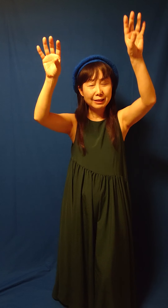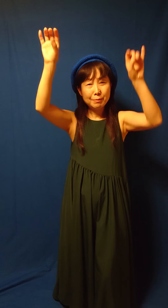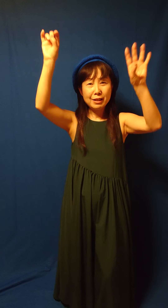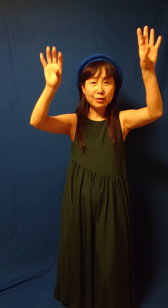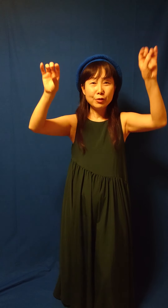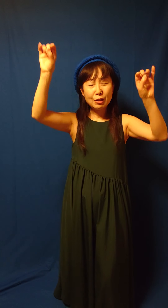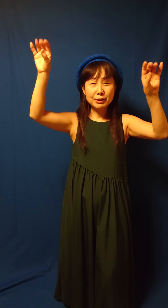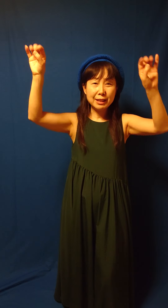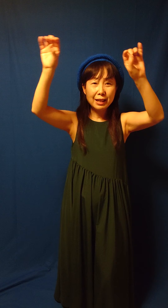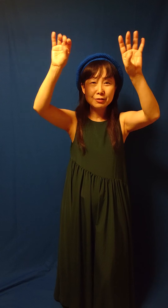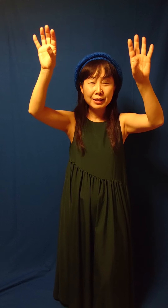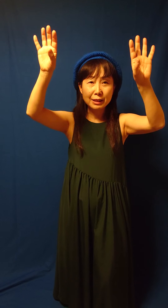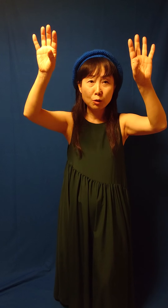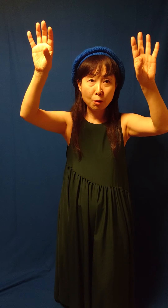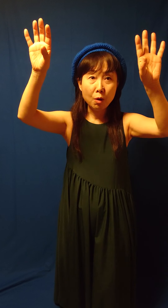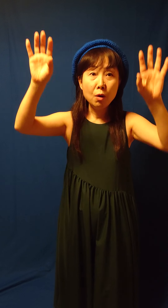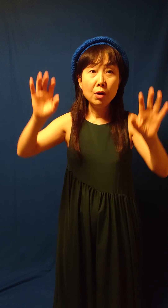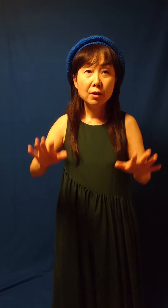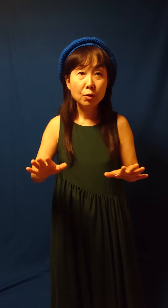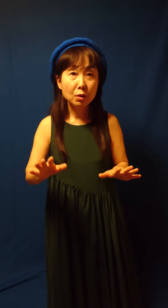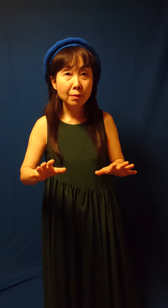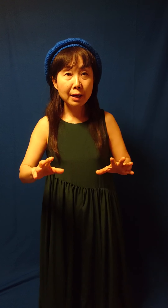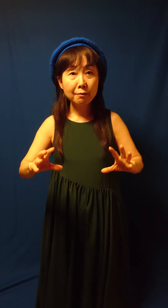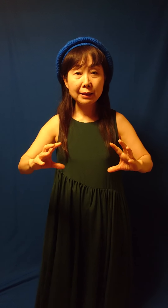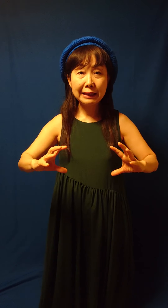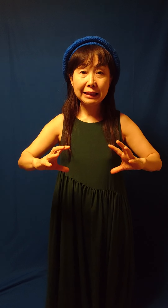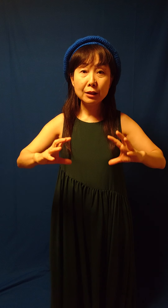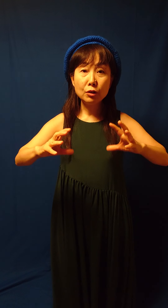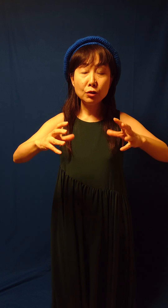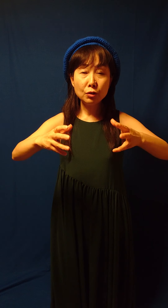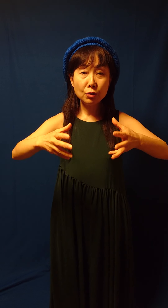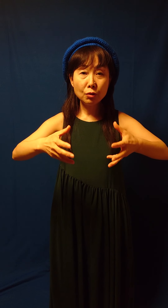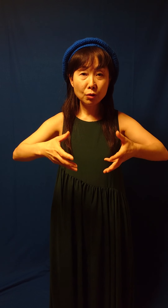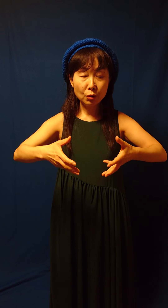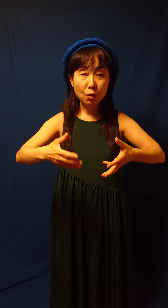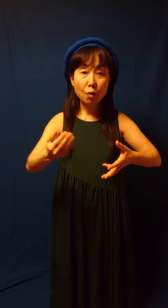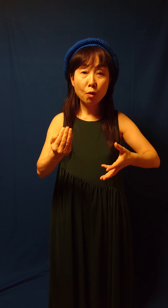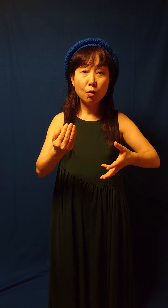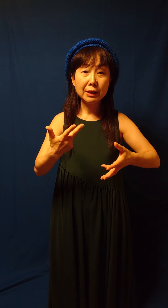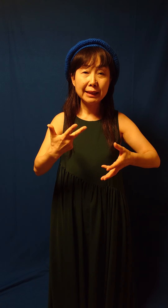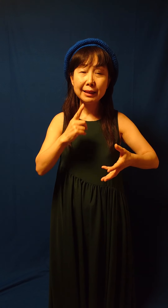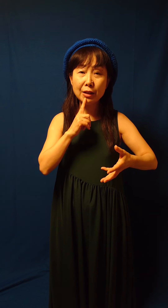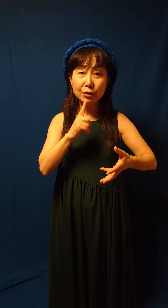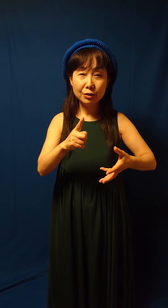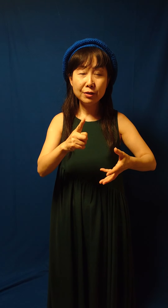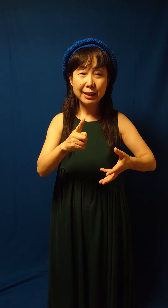まあいろんな星があるんですけども、この場合は地球のことを星っていうふうに、